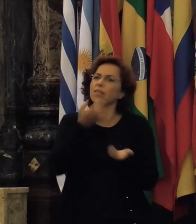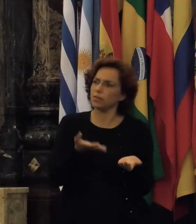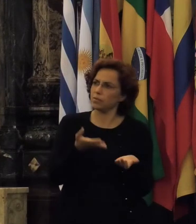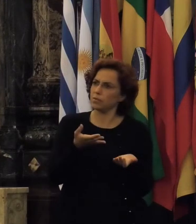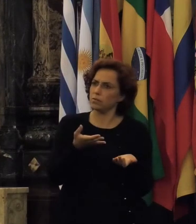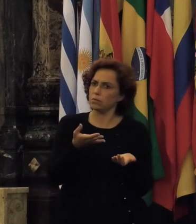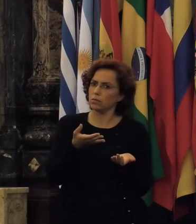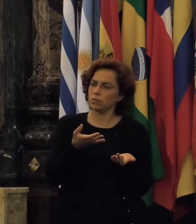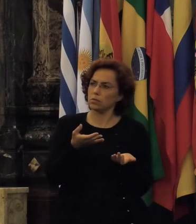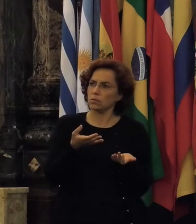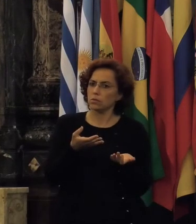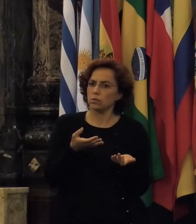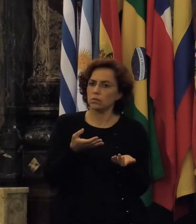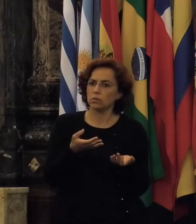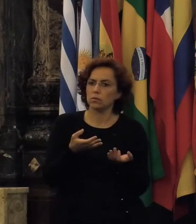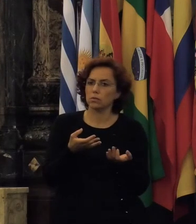literal?